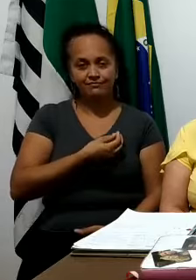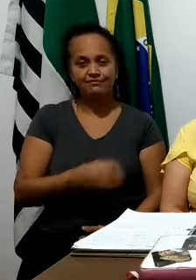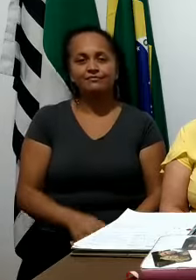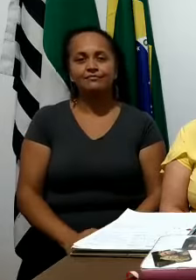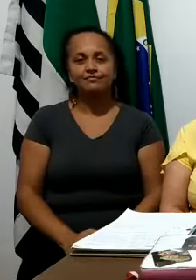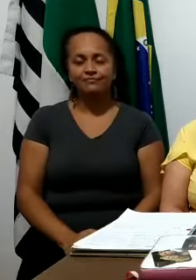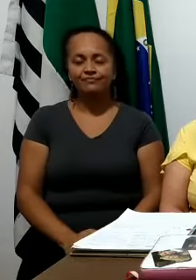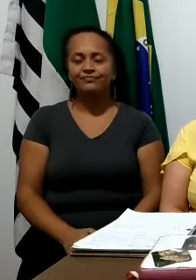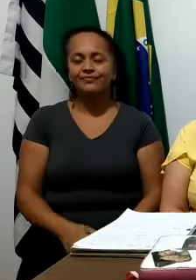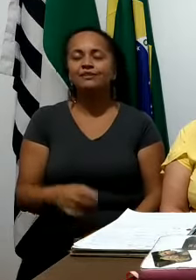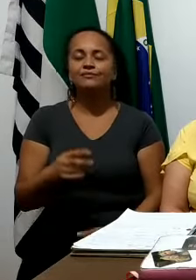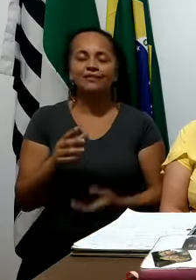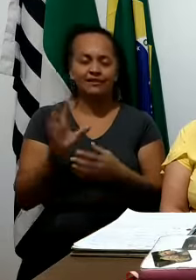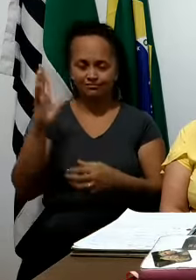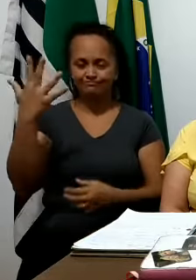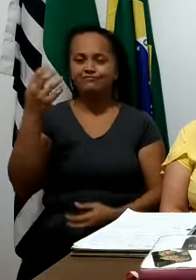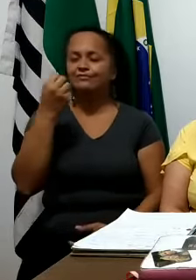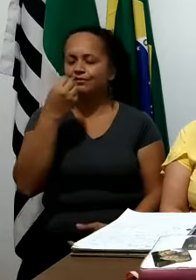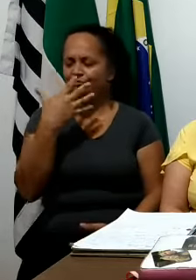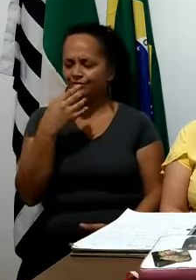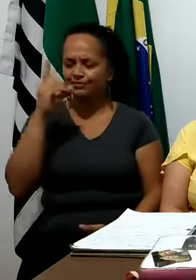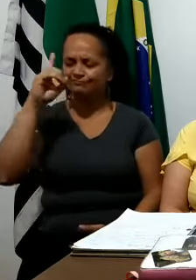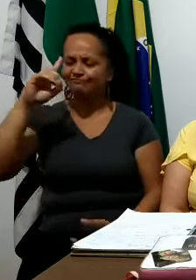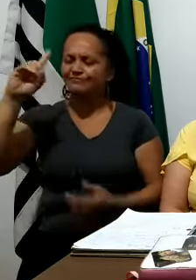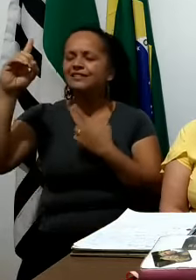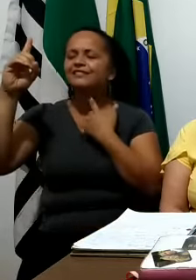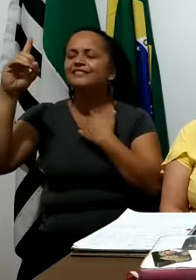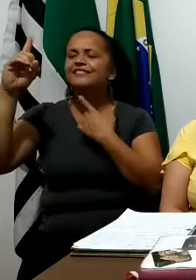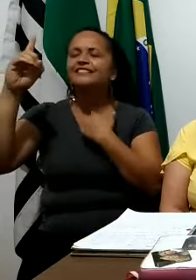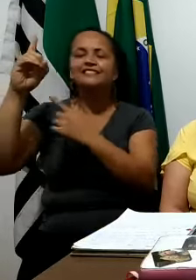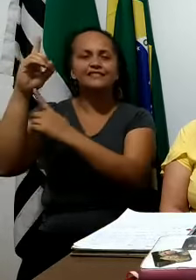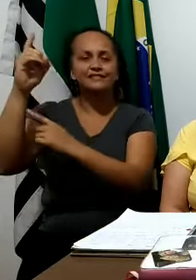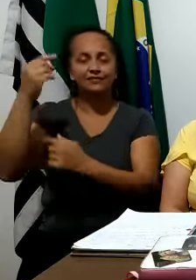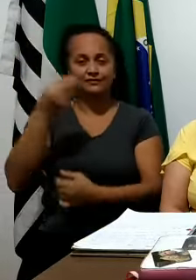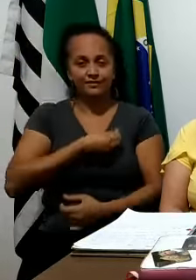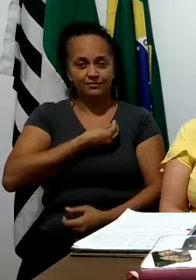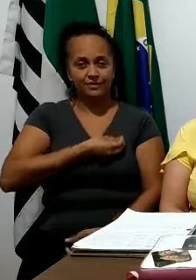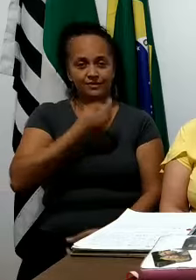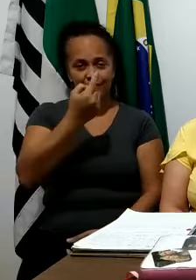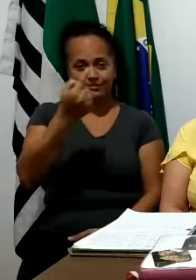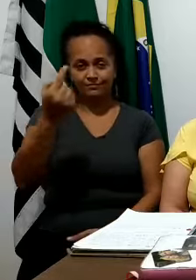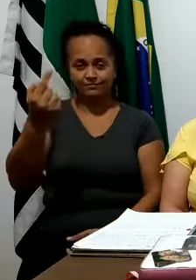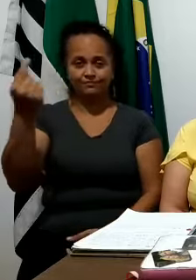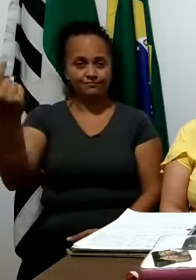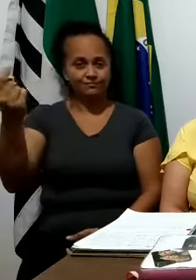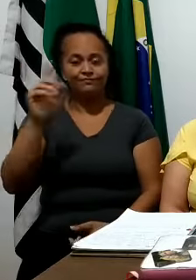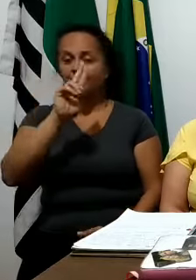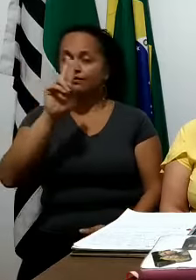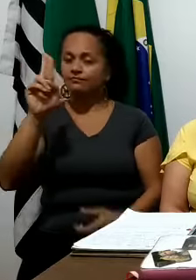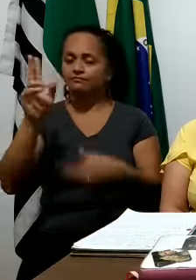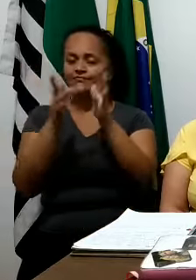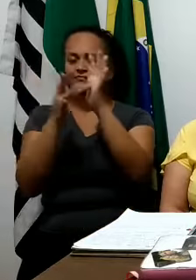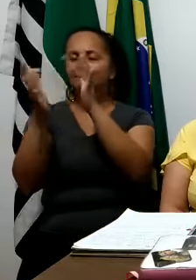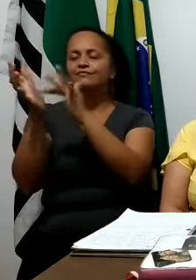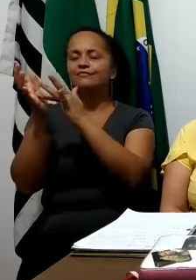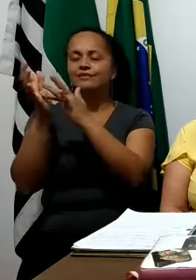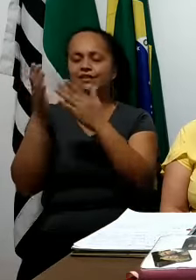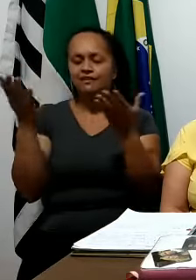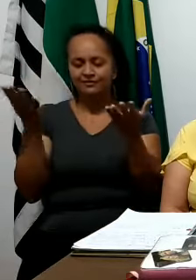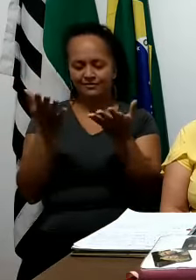Venha cumprir, Senhor, o seu propósito na vida de cada um, Senhor. Em nome de Jesus. Nós colocamos no teu